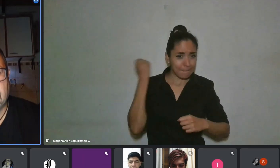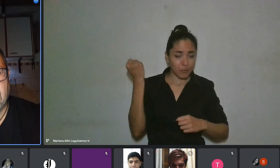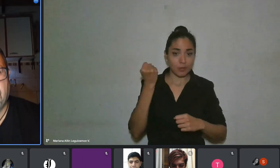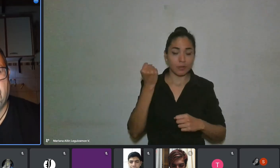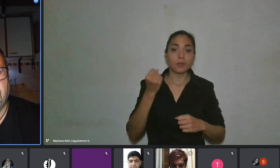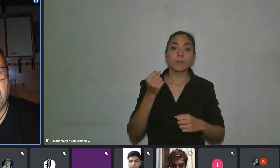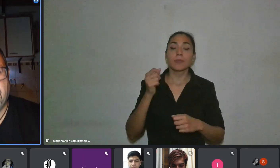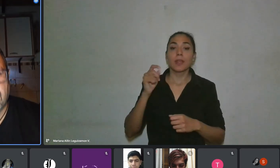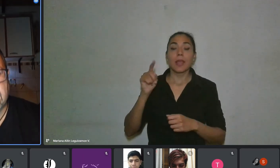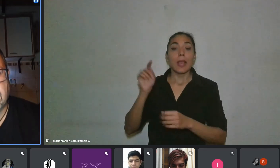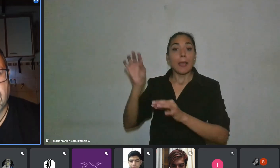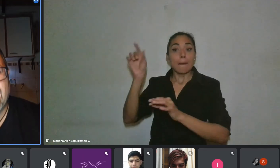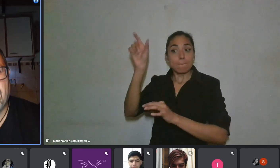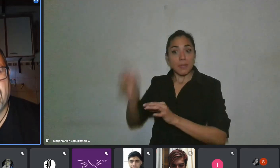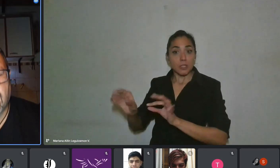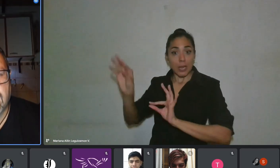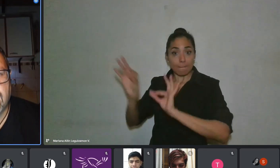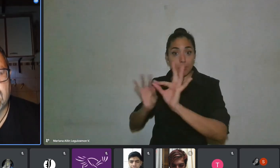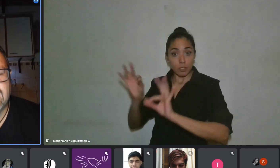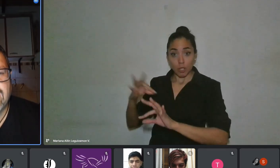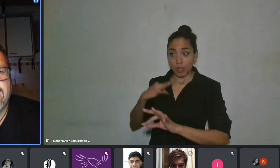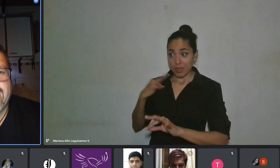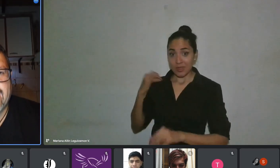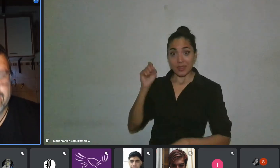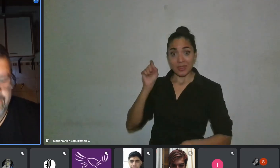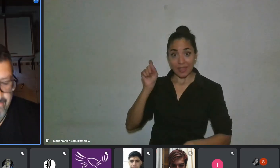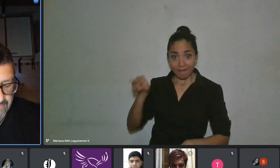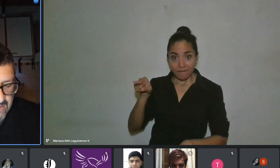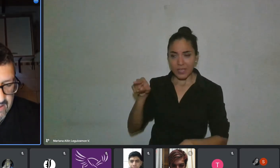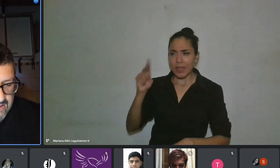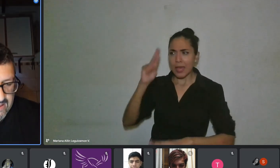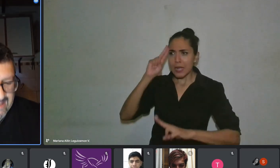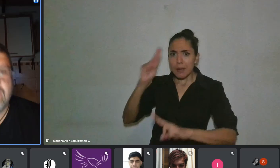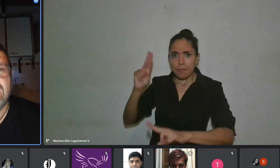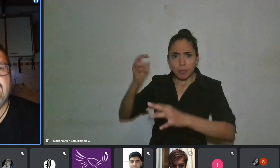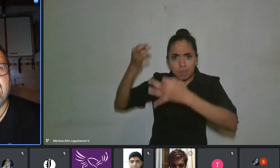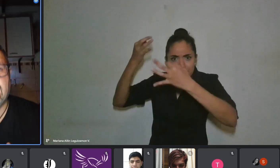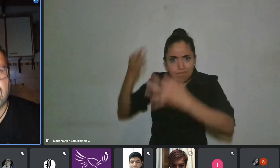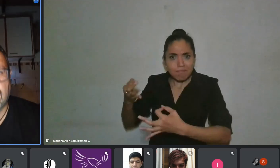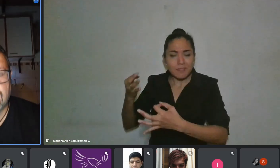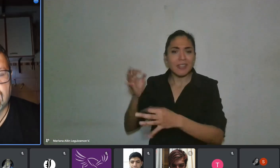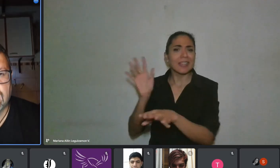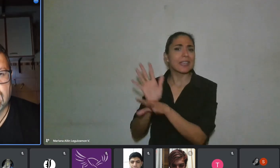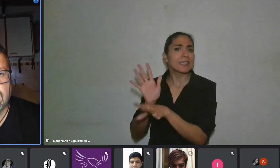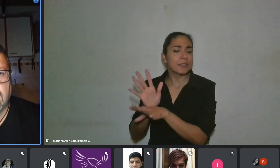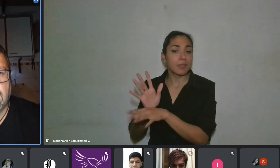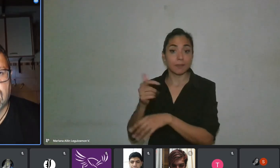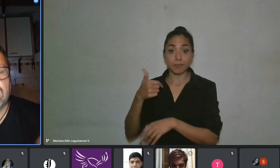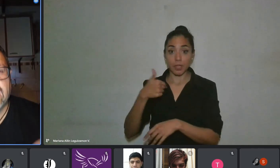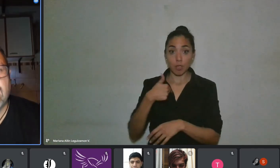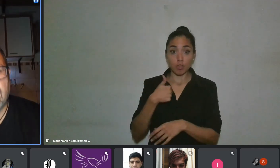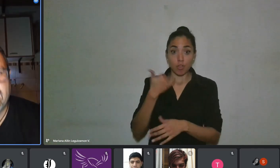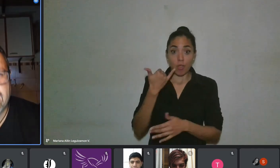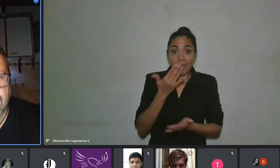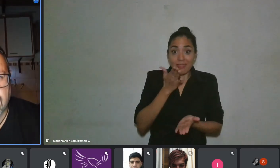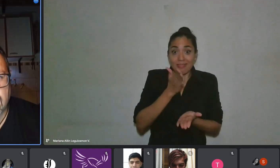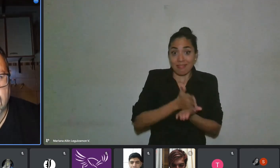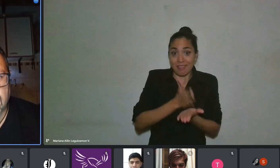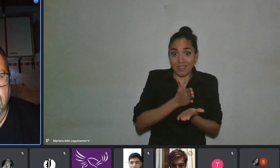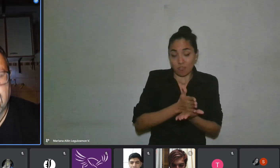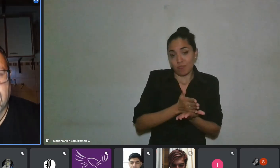irrestricto del proyecto de vida del prójimo significa que mis derechos, yo tengo